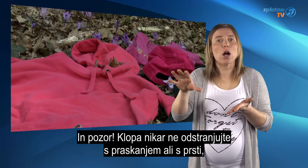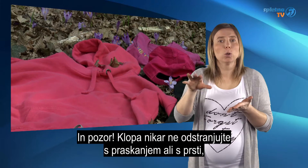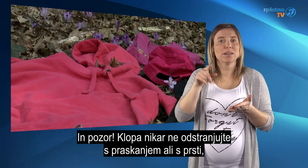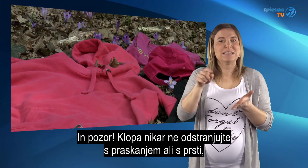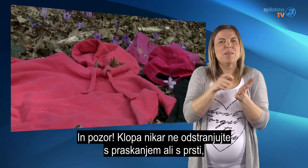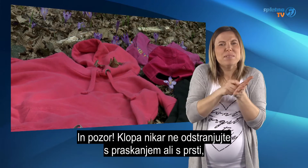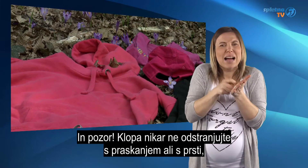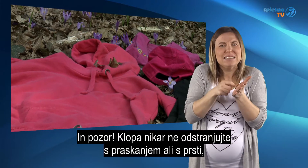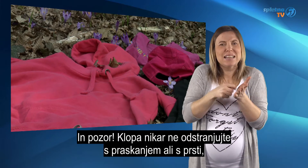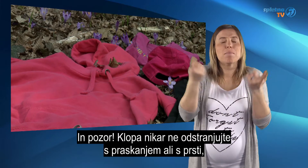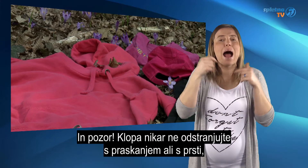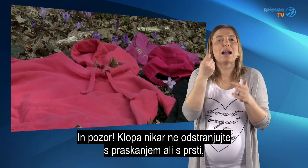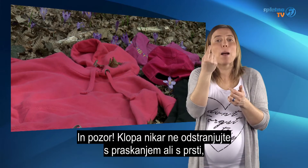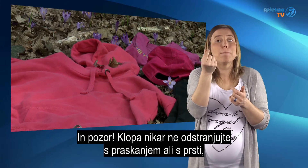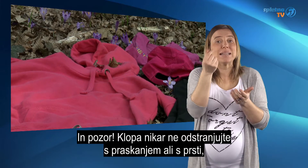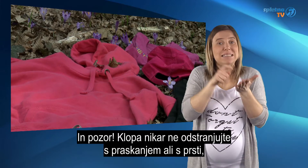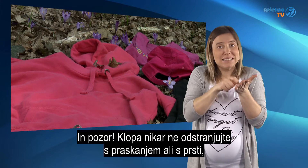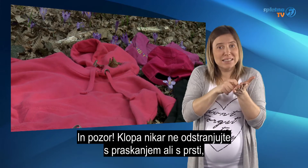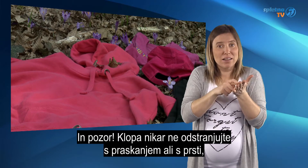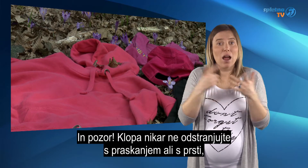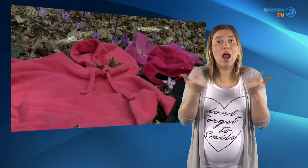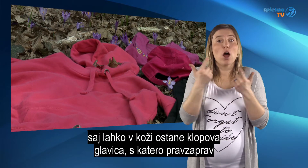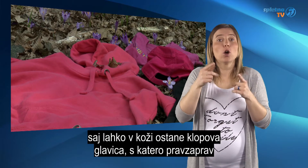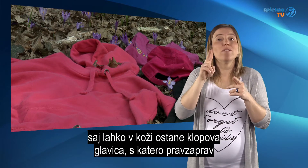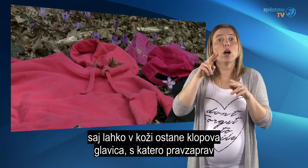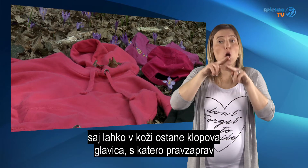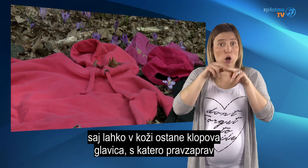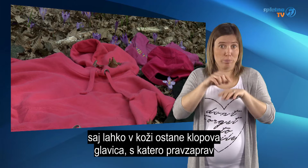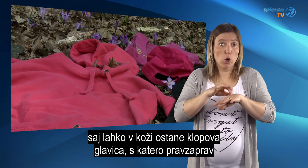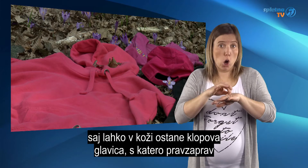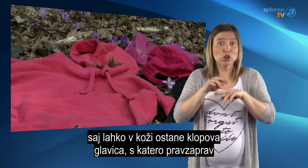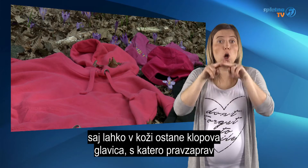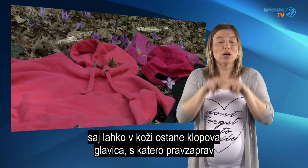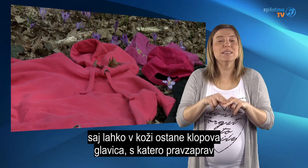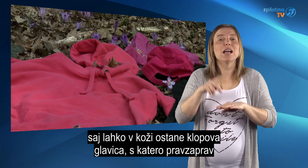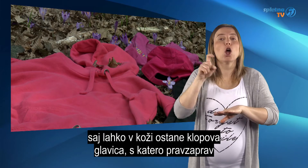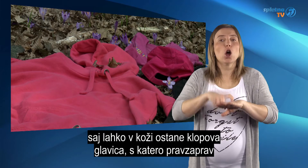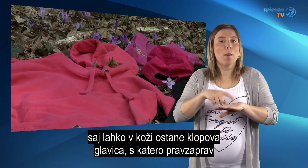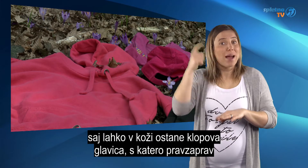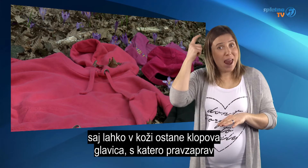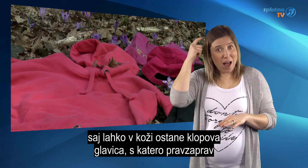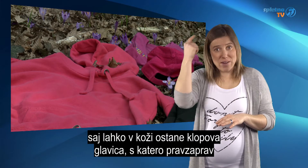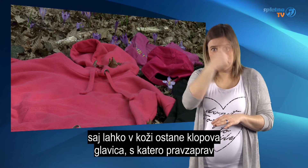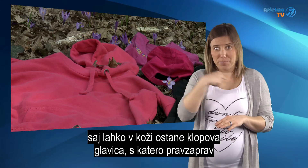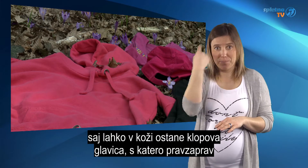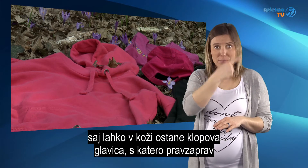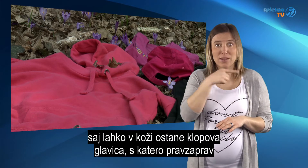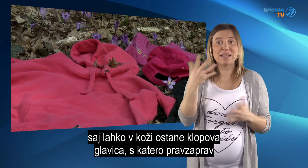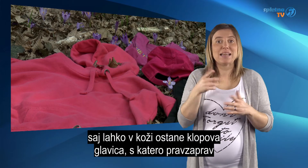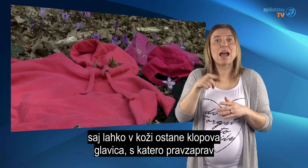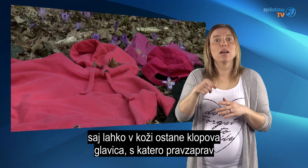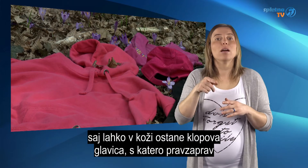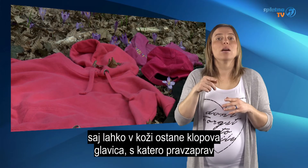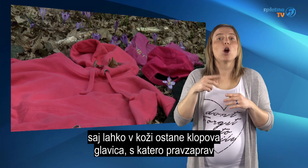odstranjujte s praskanjem ali s prsti, saj lahko v koži ostane klopova glavica, s katero pravzaprav klop prenese virus